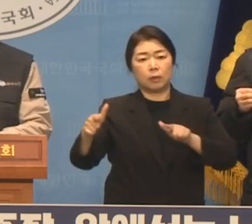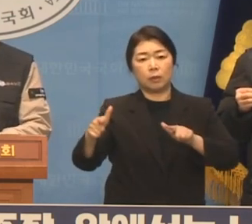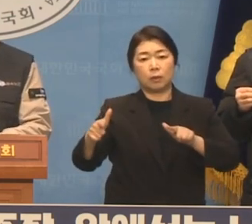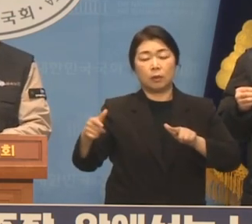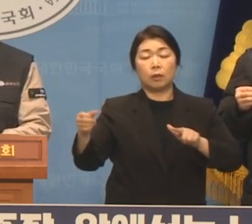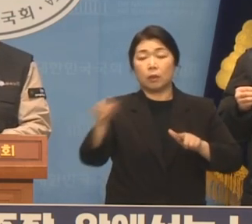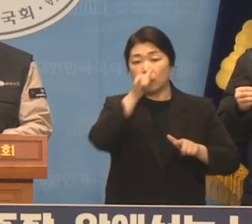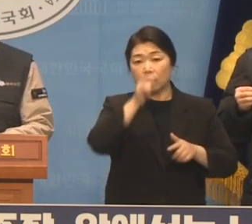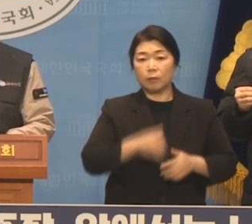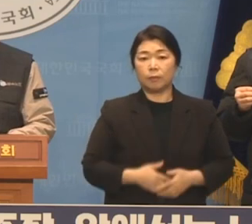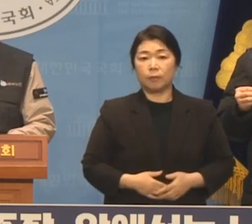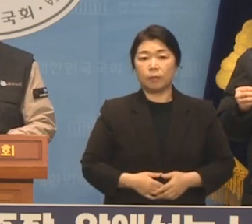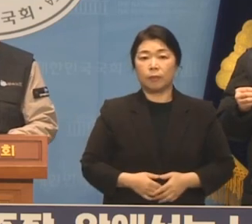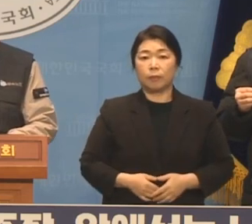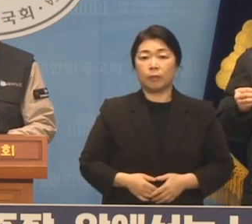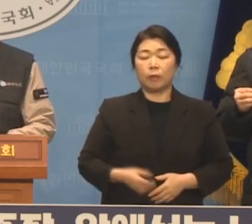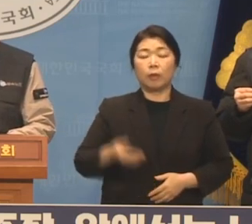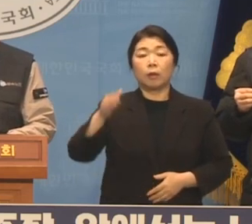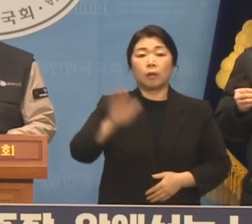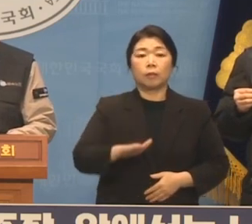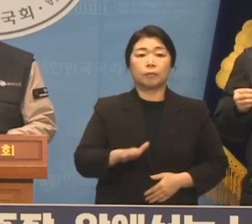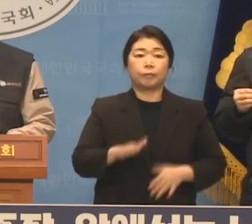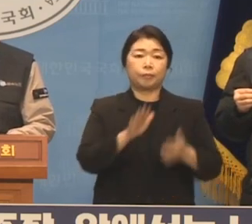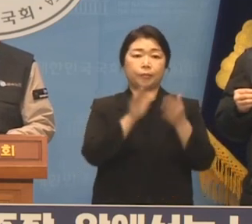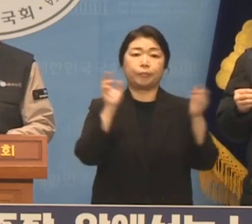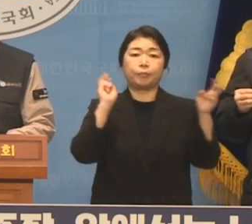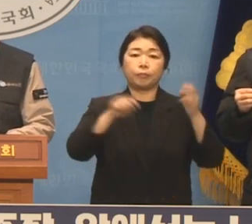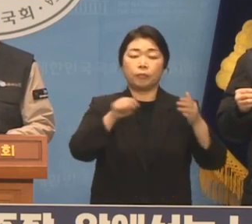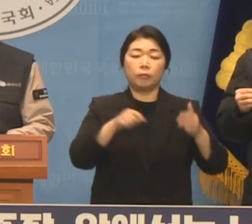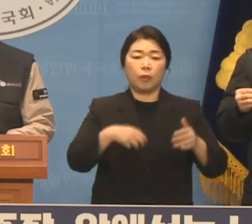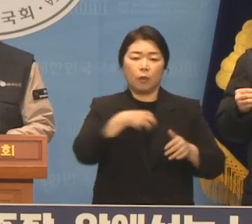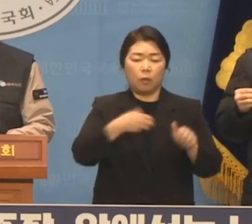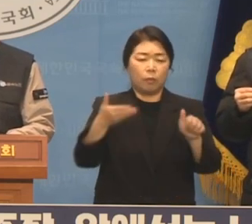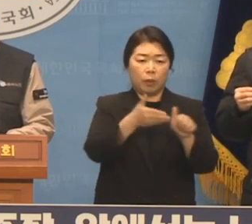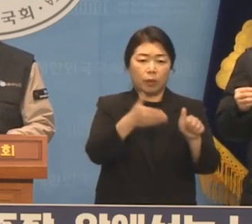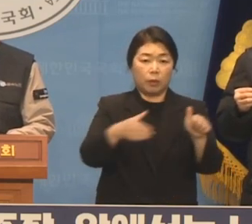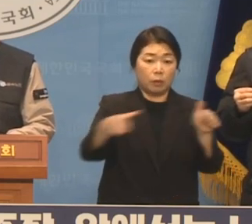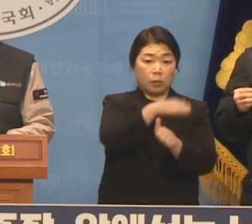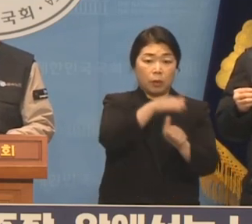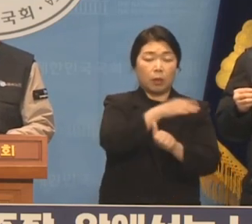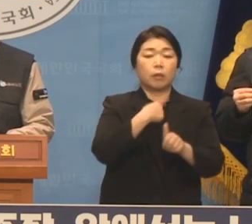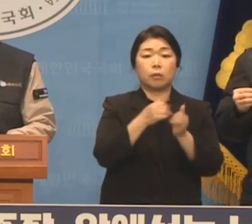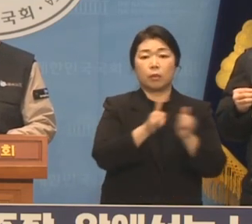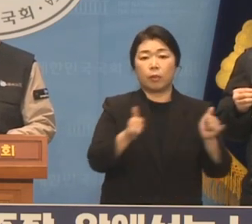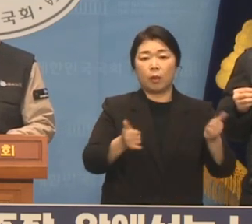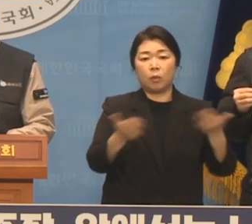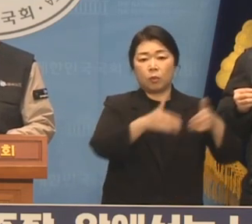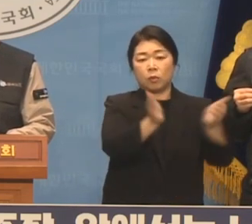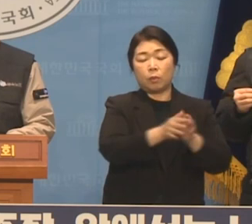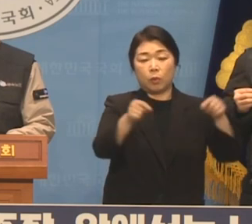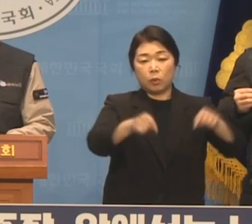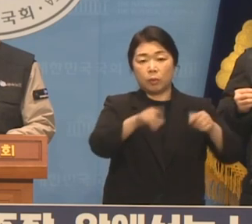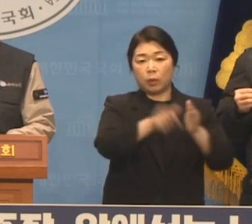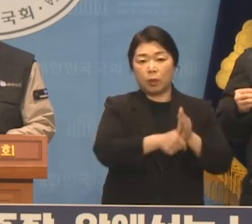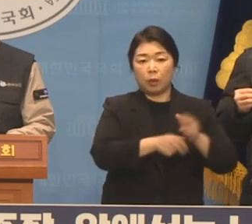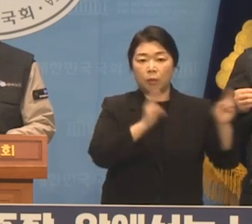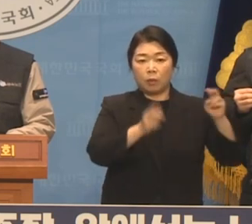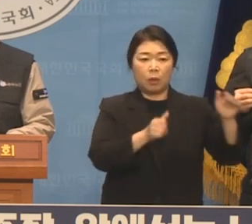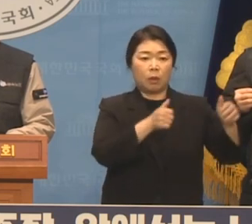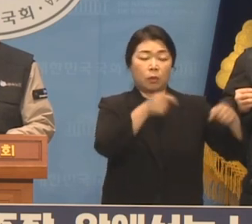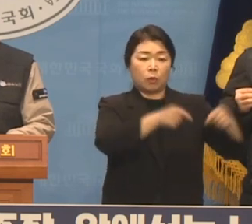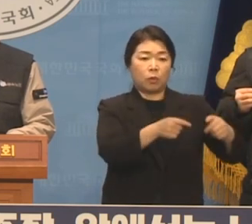적도 있습니다. 그럼에도 직장 내 괴롭힘의 가해자가 노동자과의 교섭에서 사측의